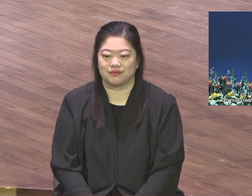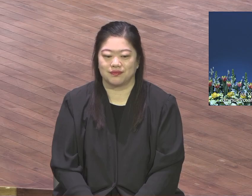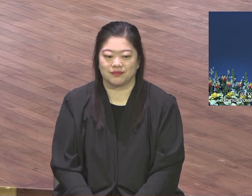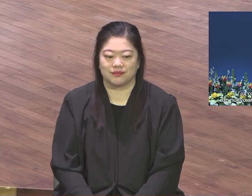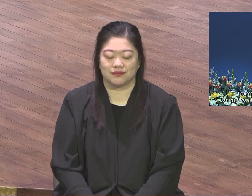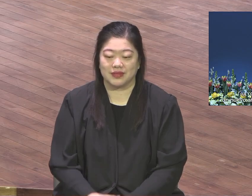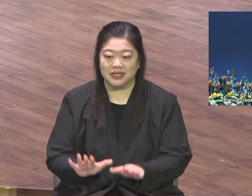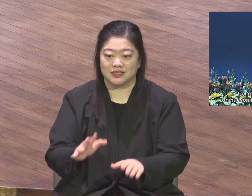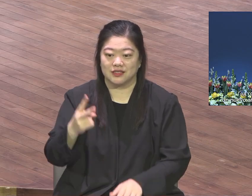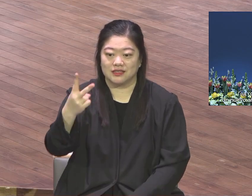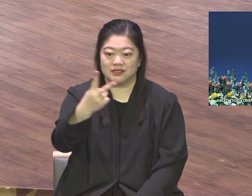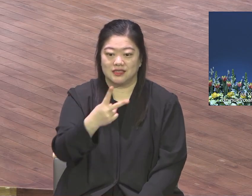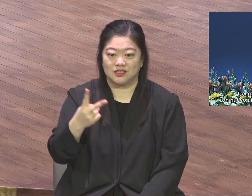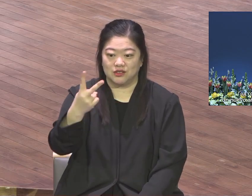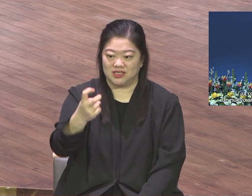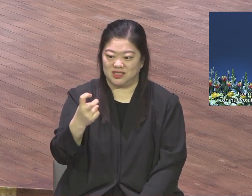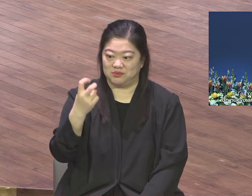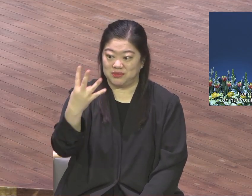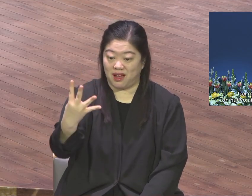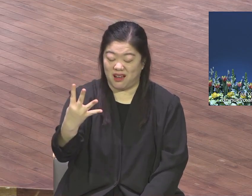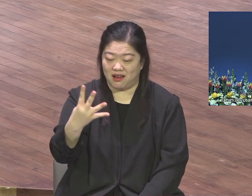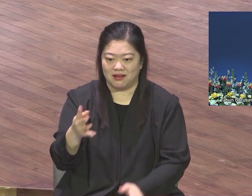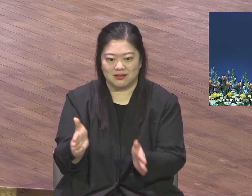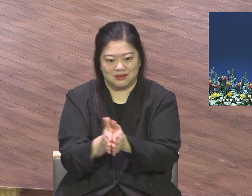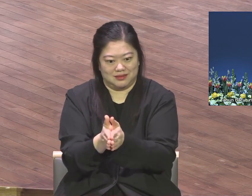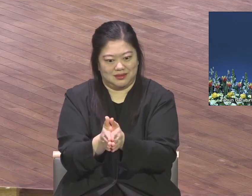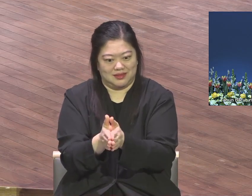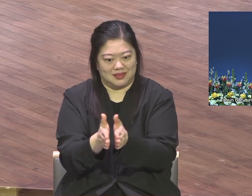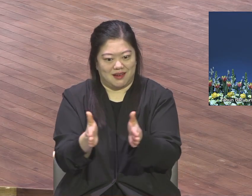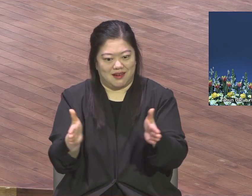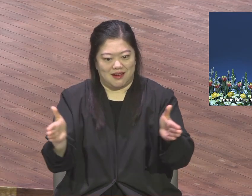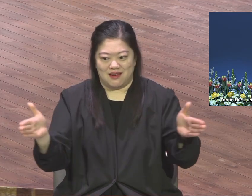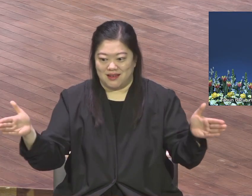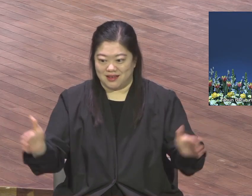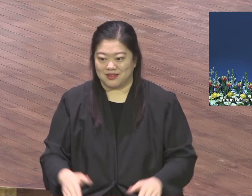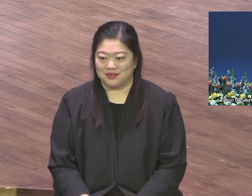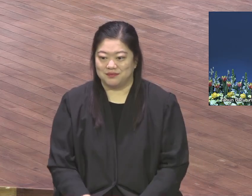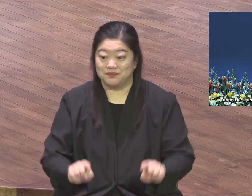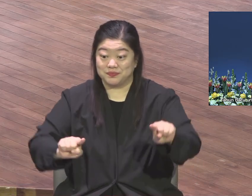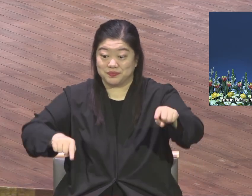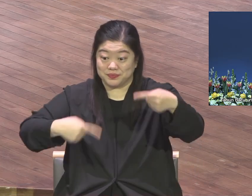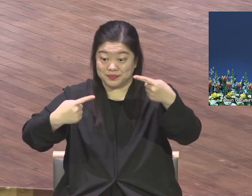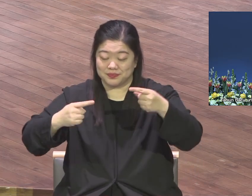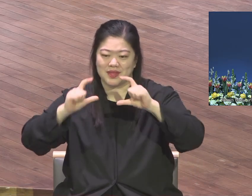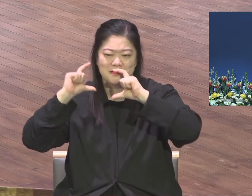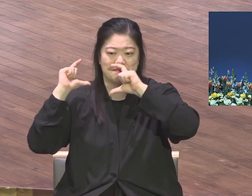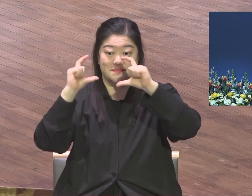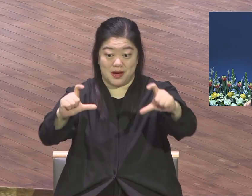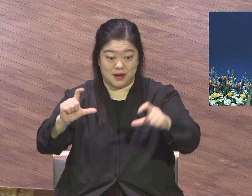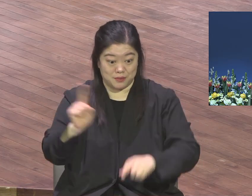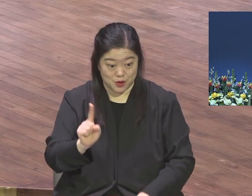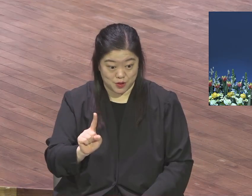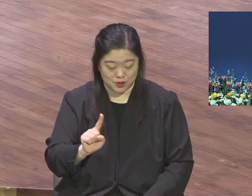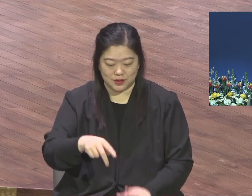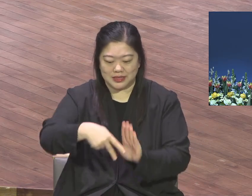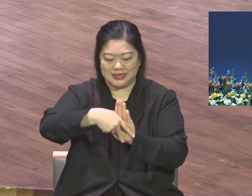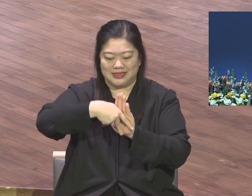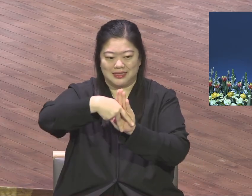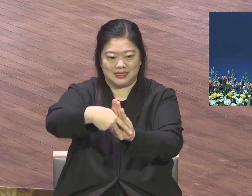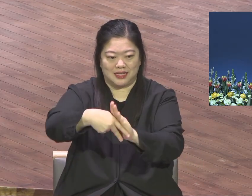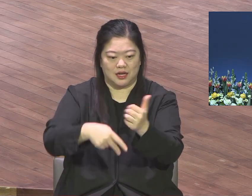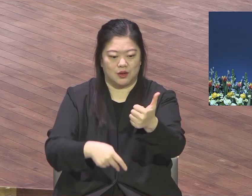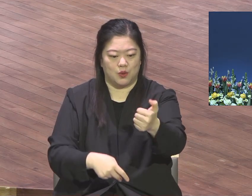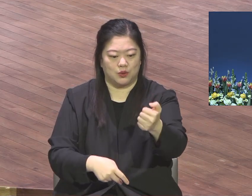2024년 또 새해가 밝았습니다. 하나님께서 너 장막터를 넓히라는 이사야